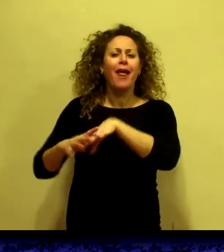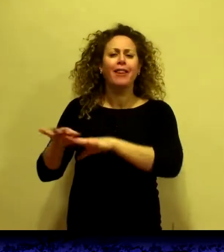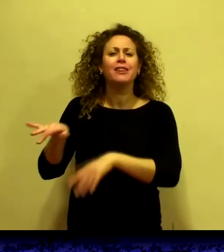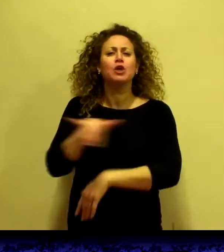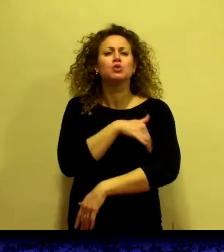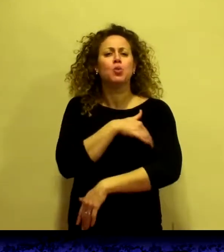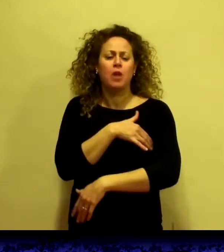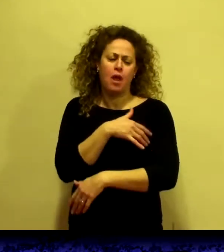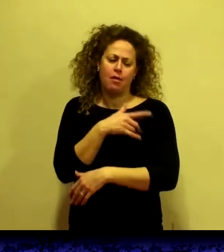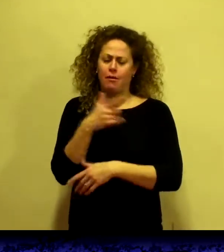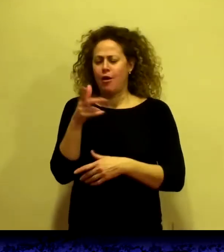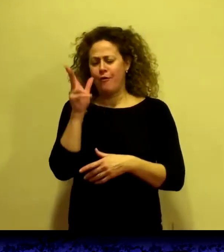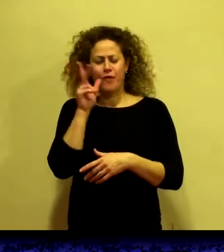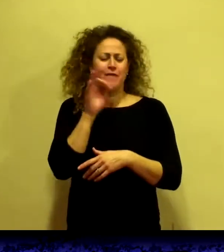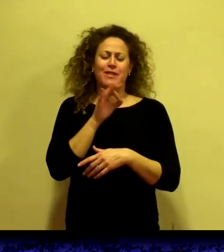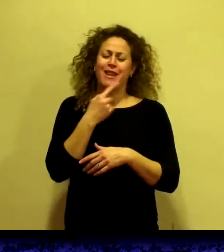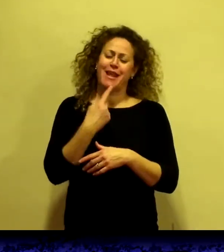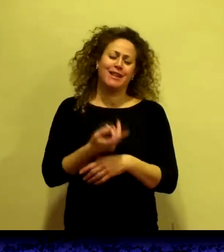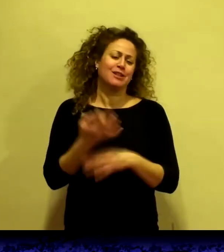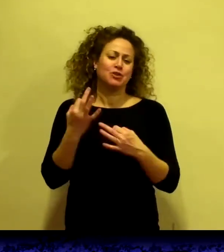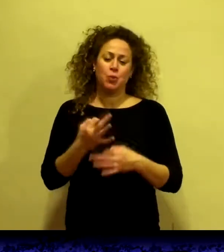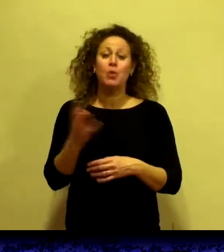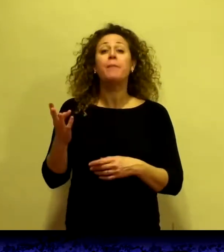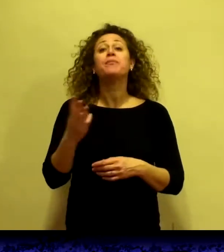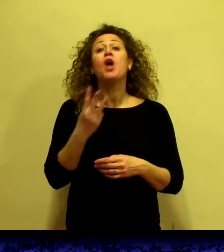anch'io. Comunque, il sito? Il sito